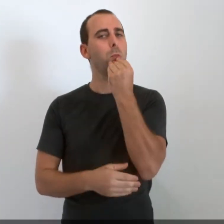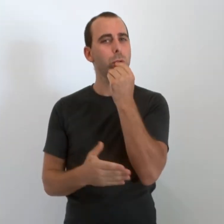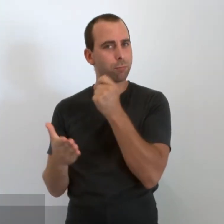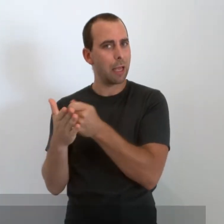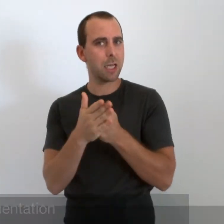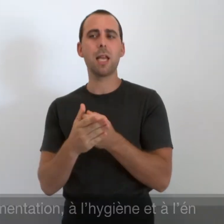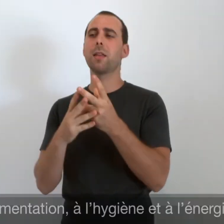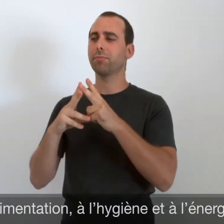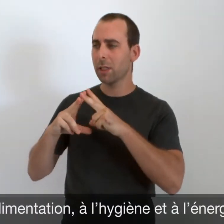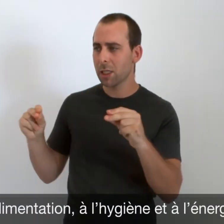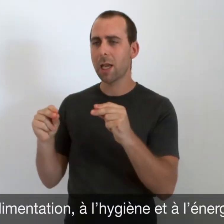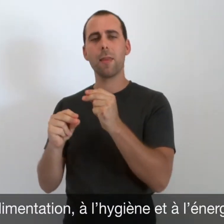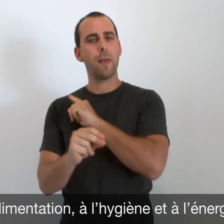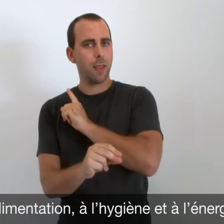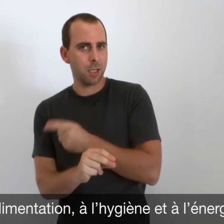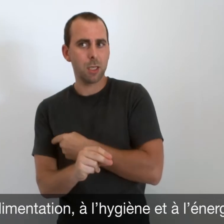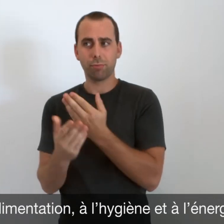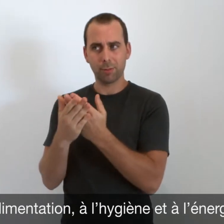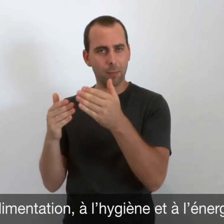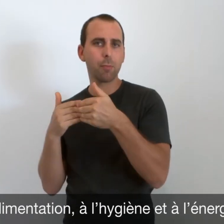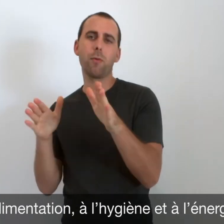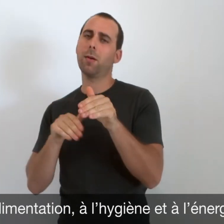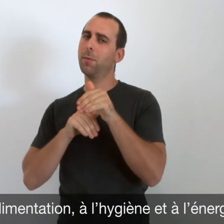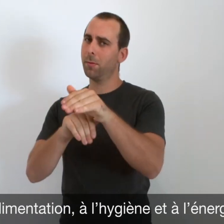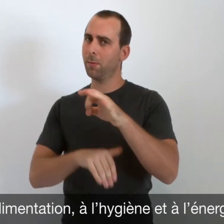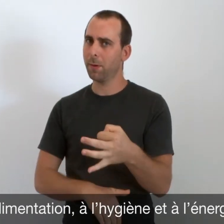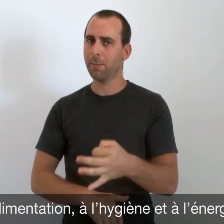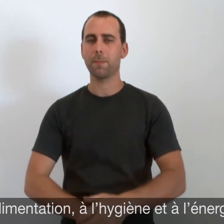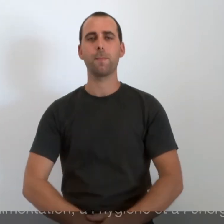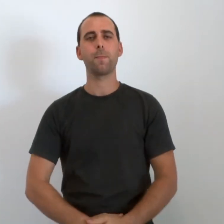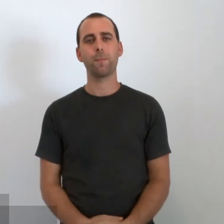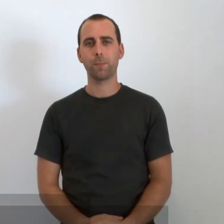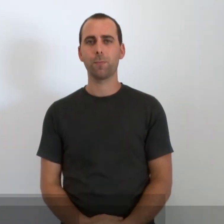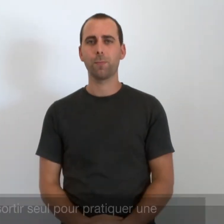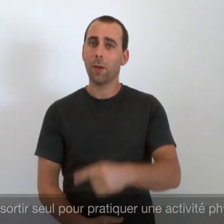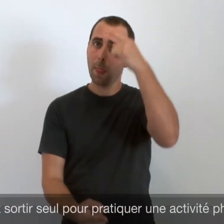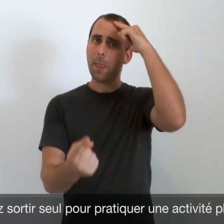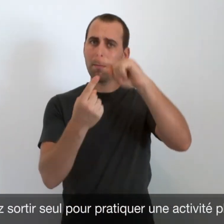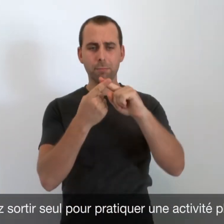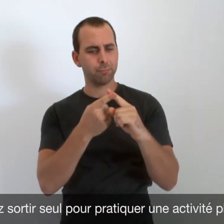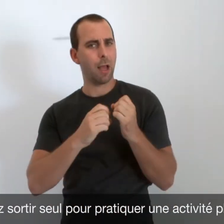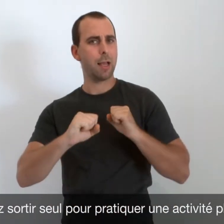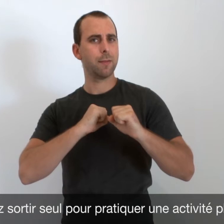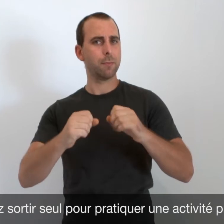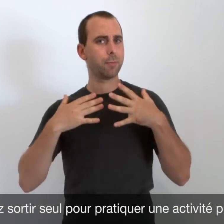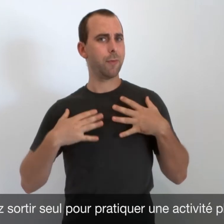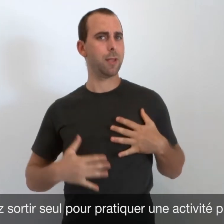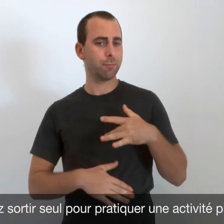ceux liés à l'alimentation, à l'hygiène et à l'énergie. Vous pouvez sortir seul pour pratiquer